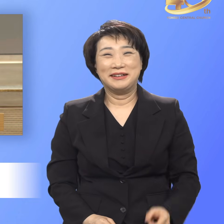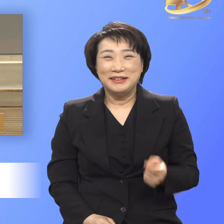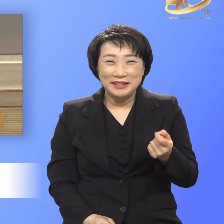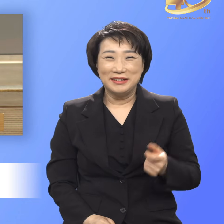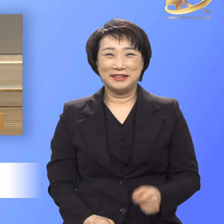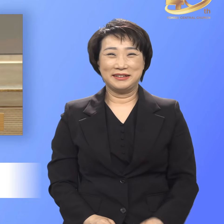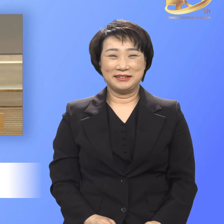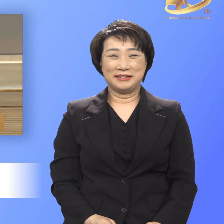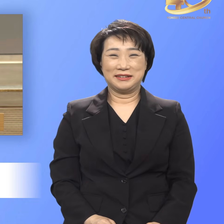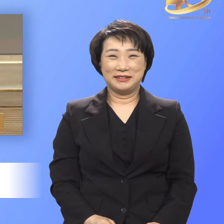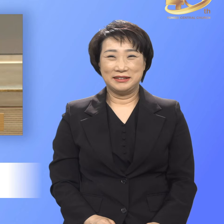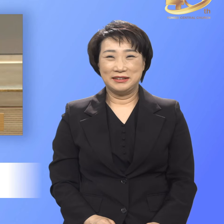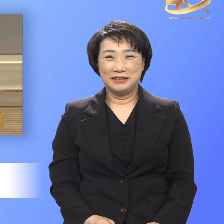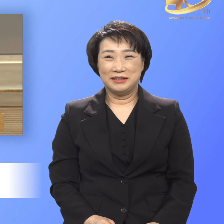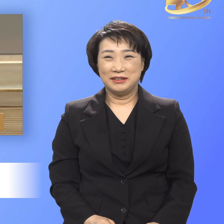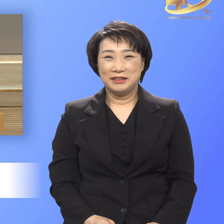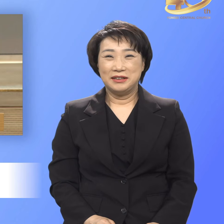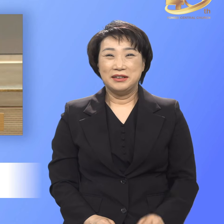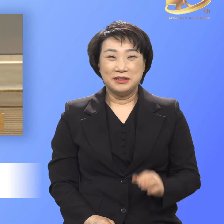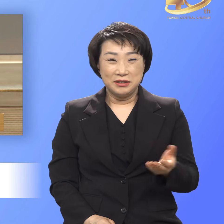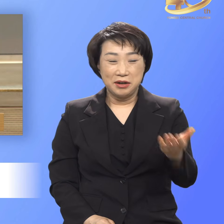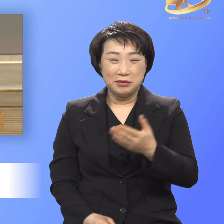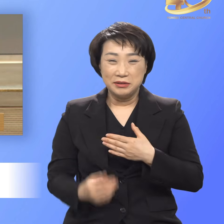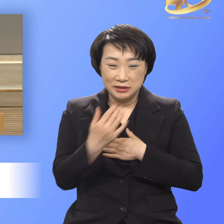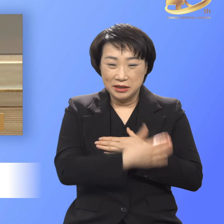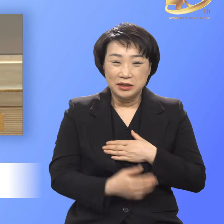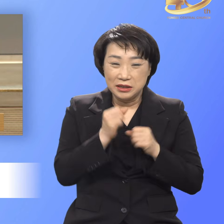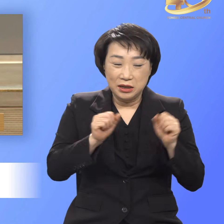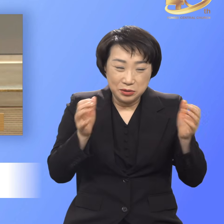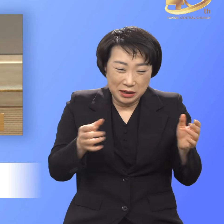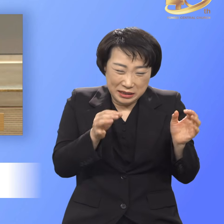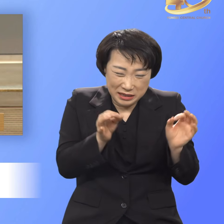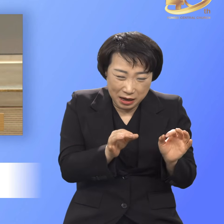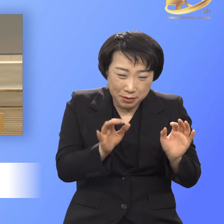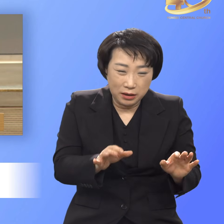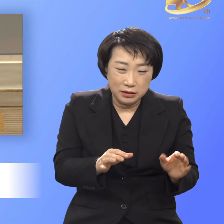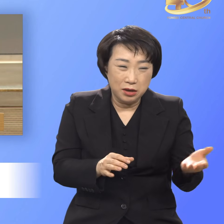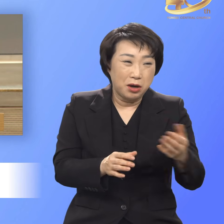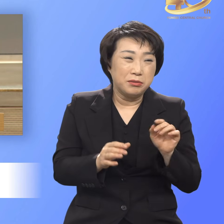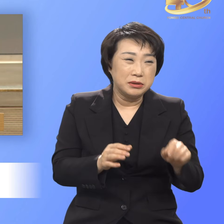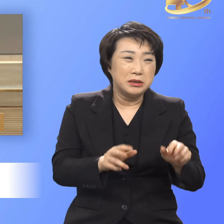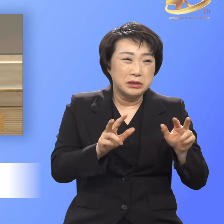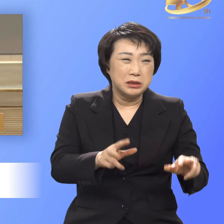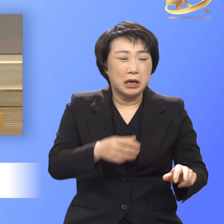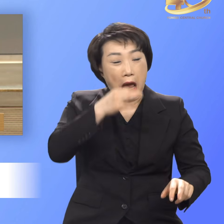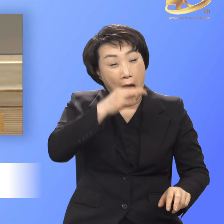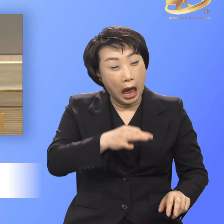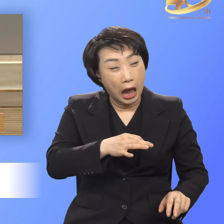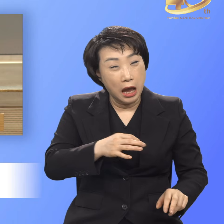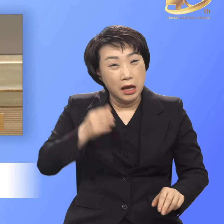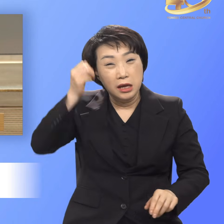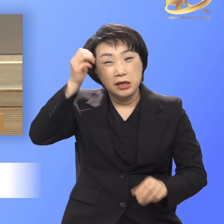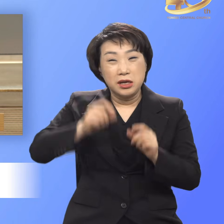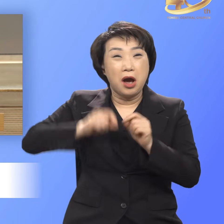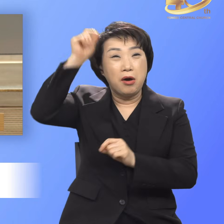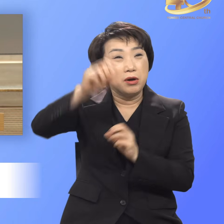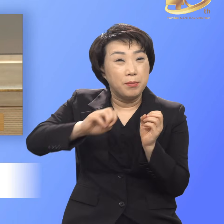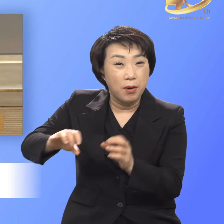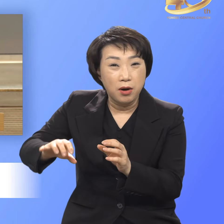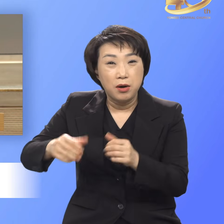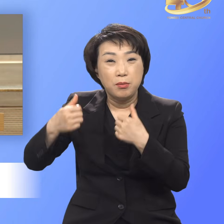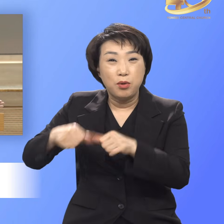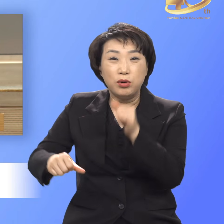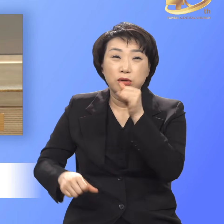육체로. 근데 이런 이 짧은 시간도 힘들어 하고 영원한 것을